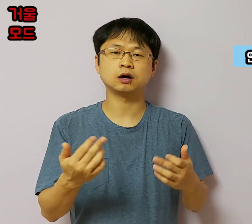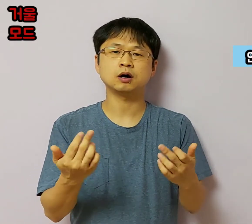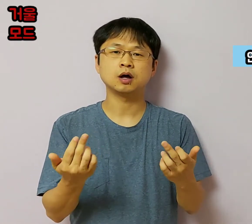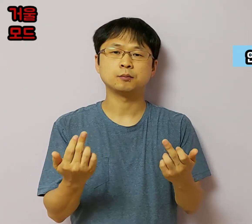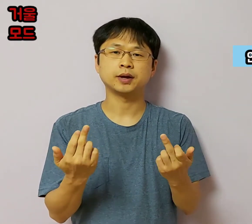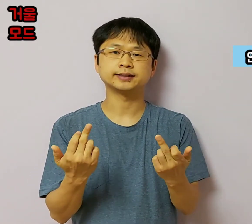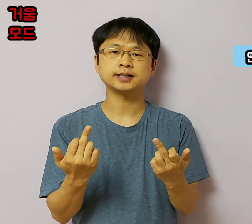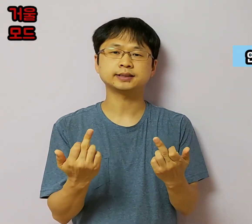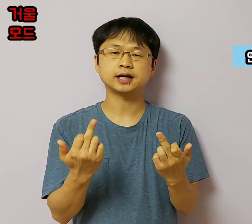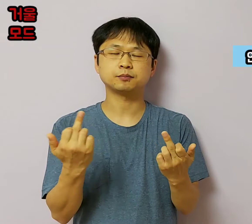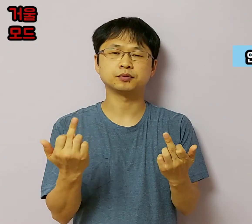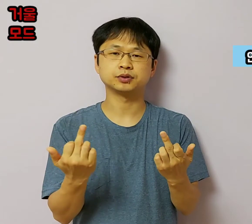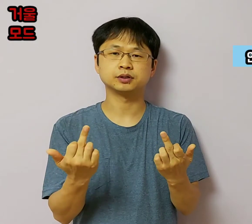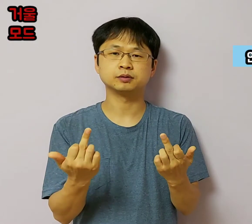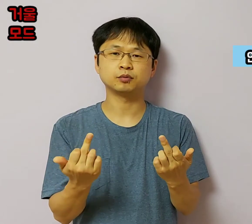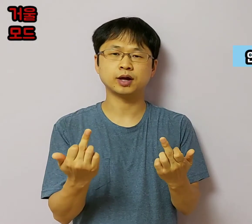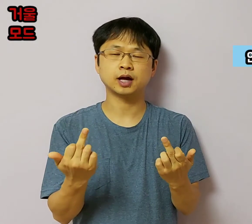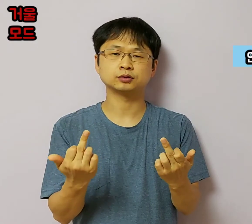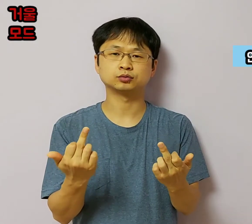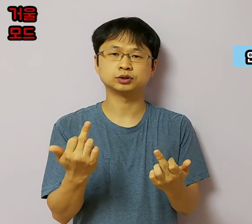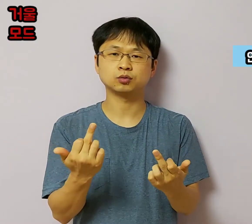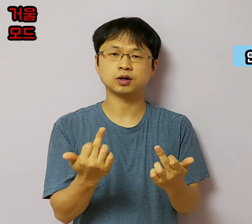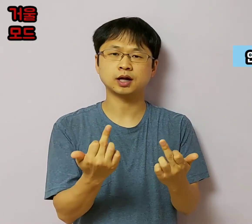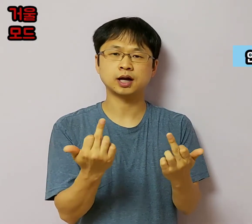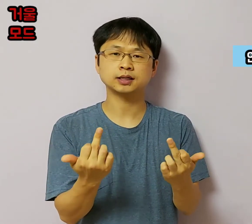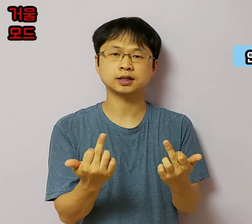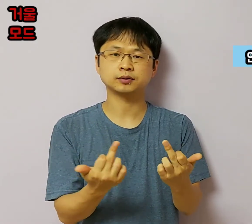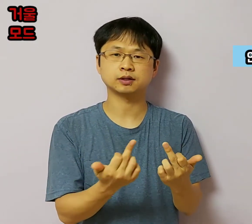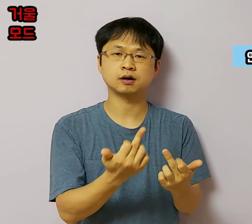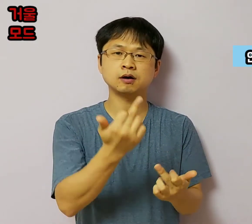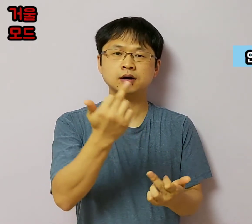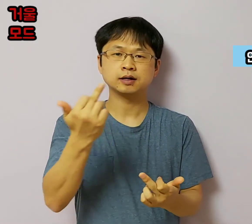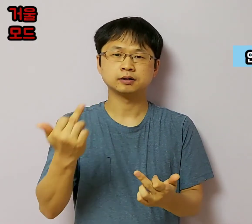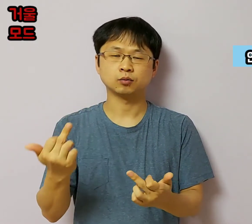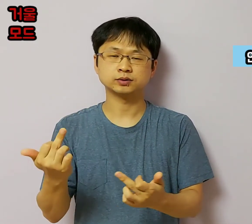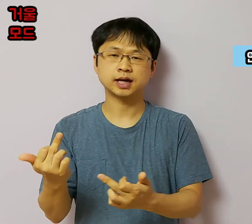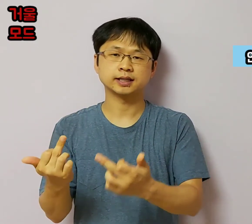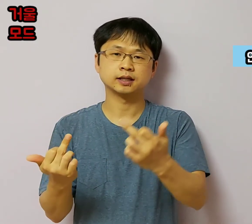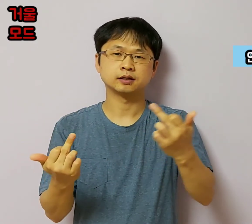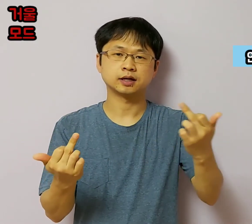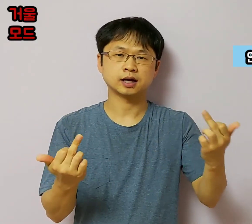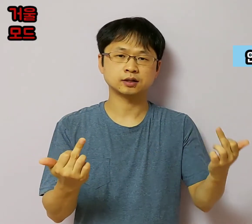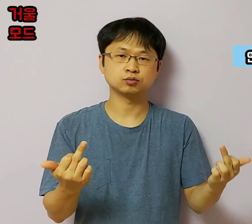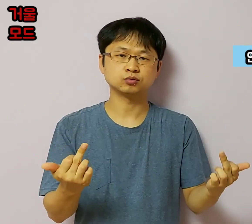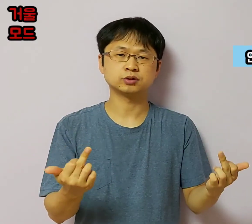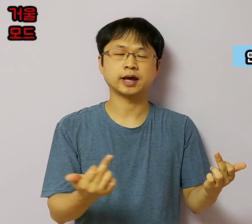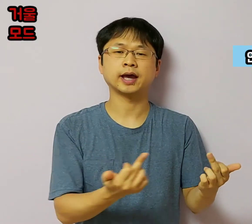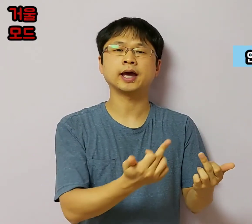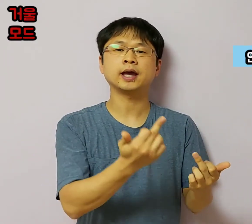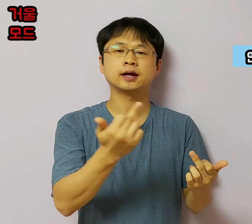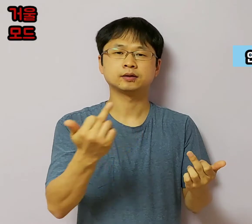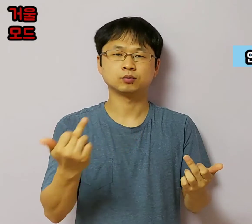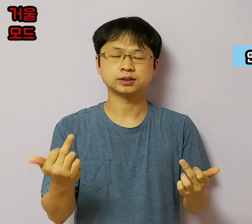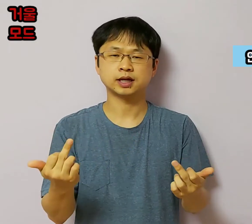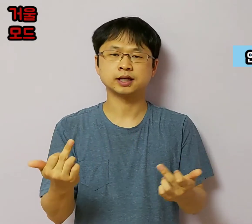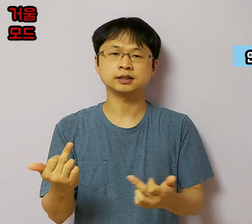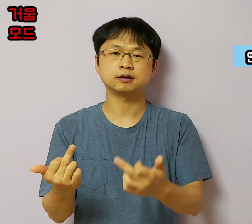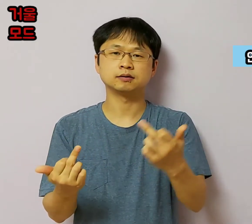수어 매산자의 본뜬 모양 중지손가락 세워서 동산 약간 둥글게 동산